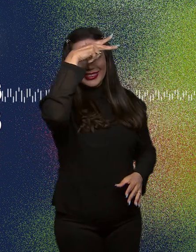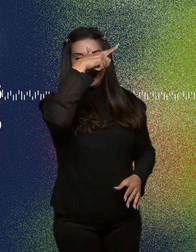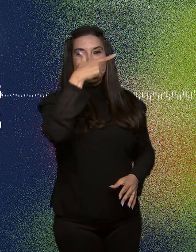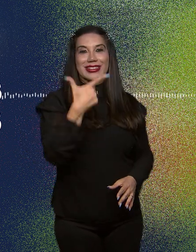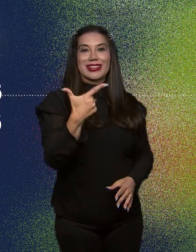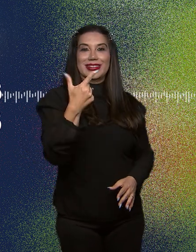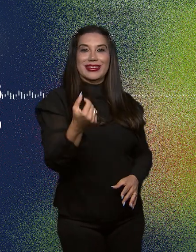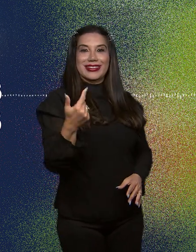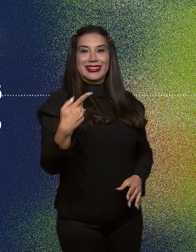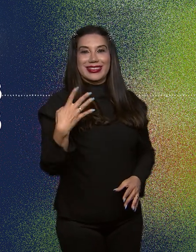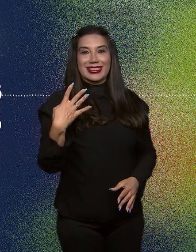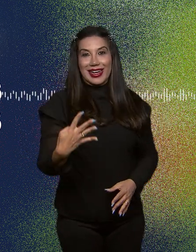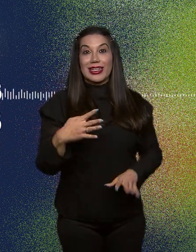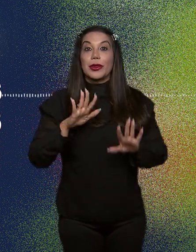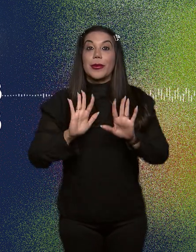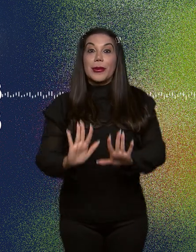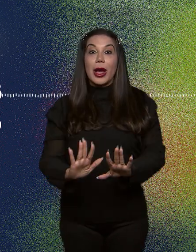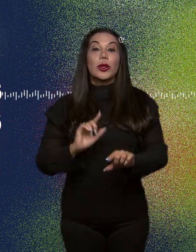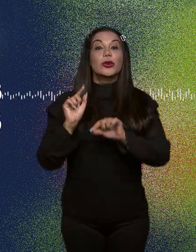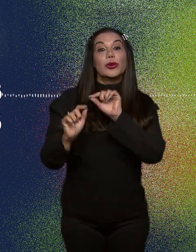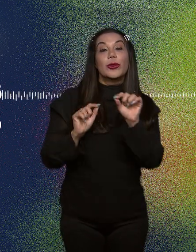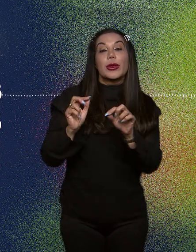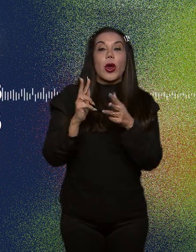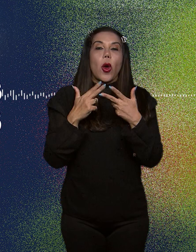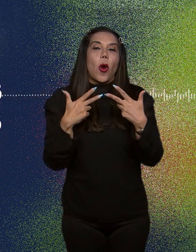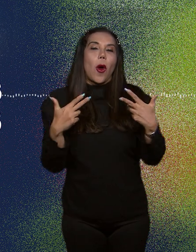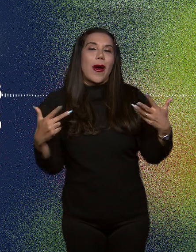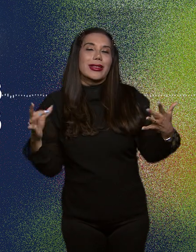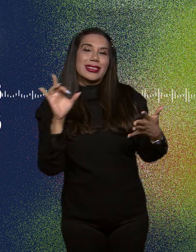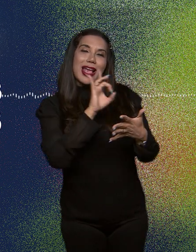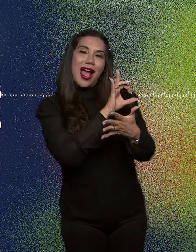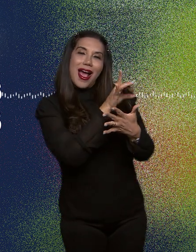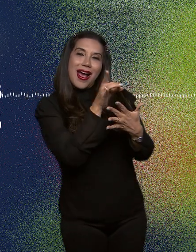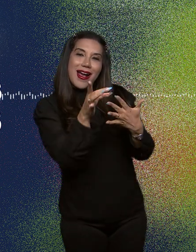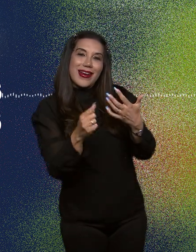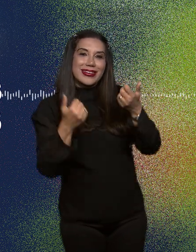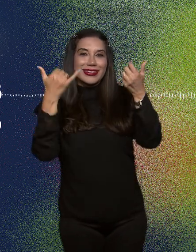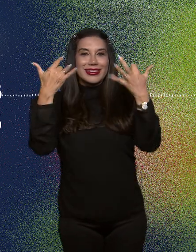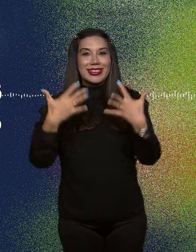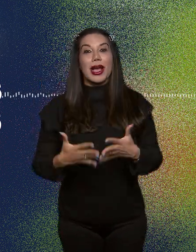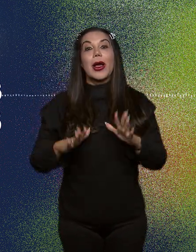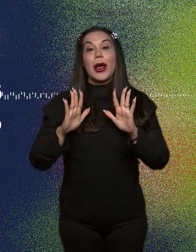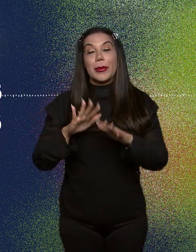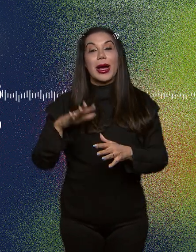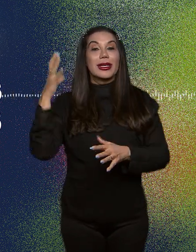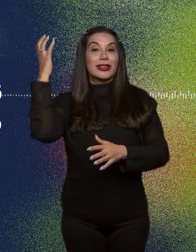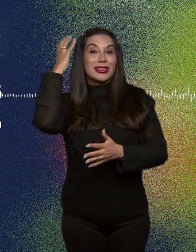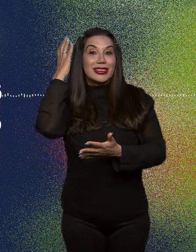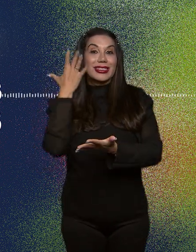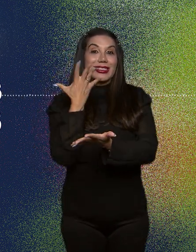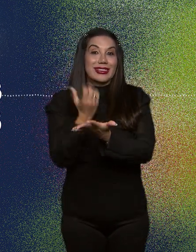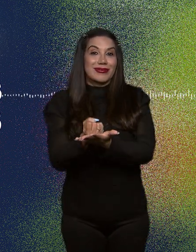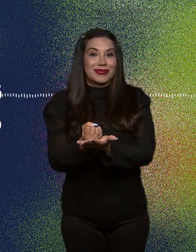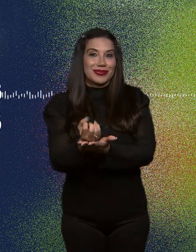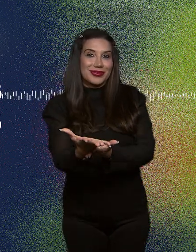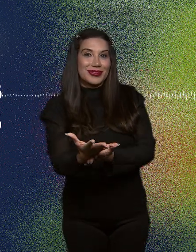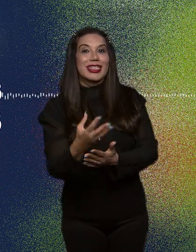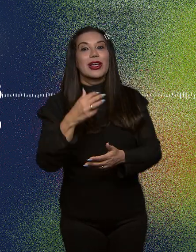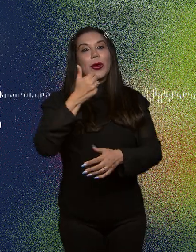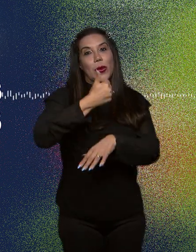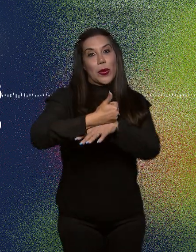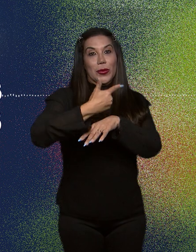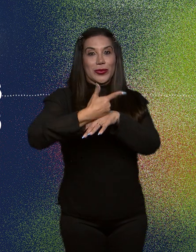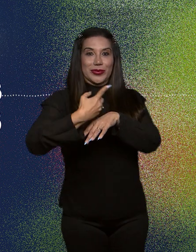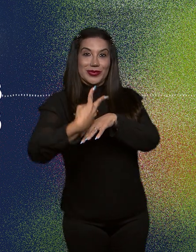de 2024. Mas, como são muitas coisas para explicar, vamos dividir o podcast em 3 episódios. Vai ser um